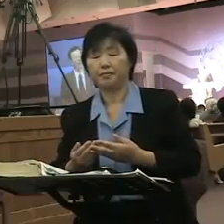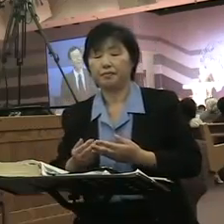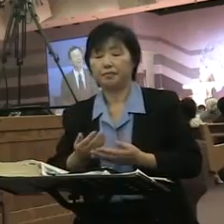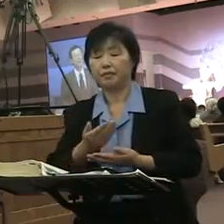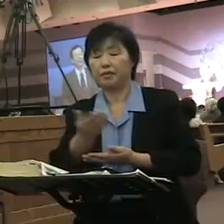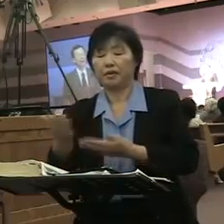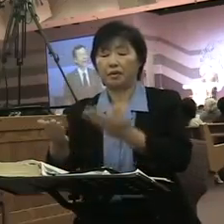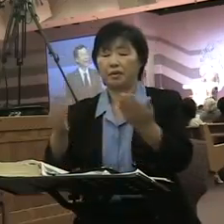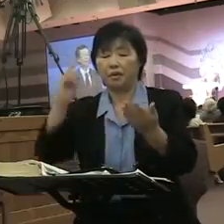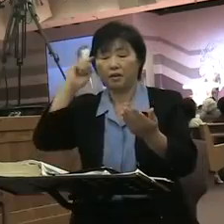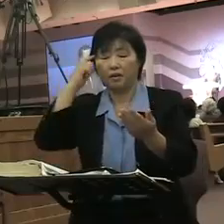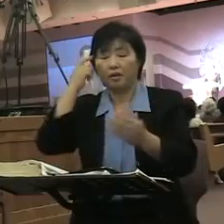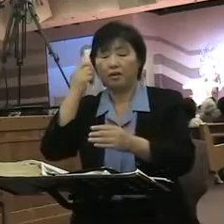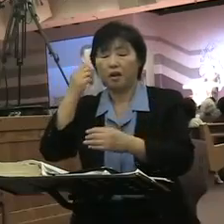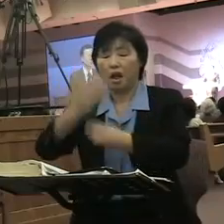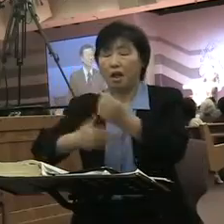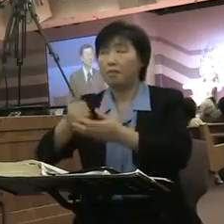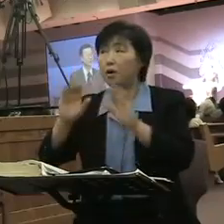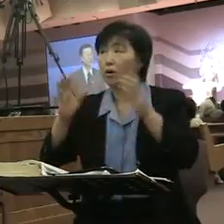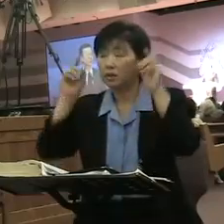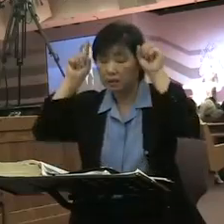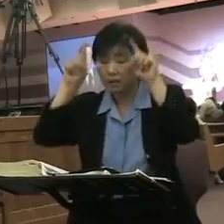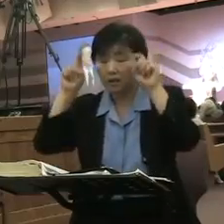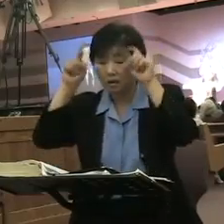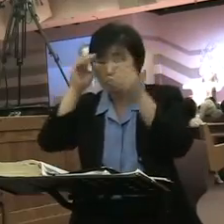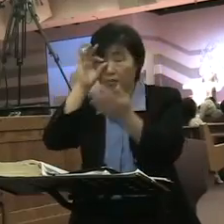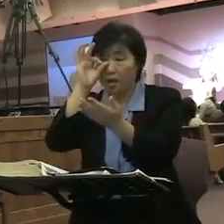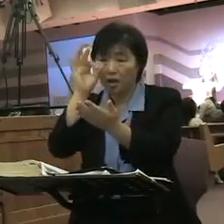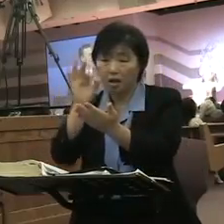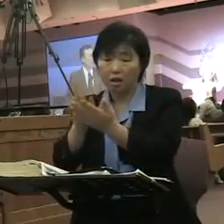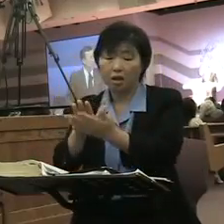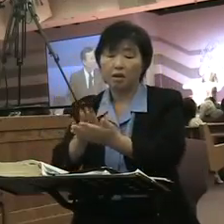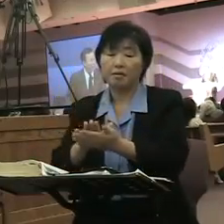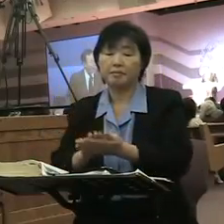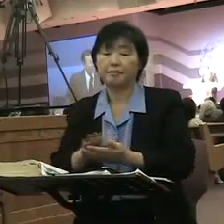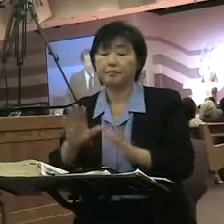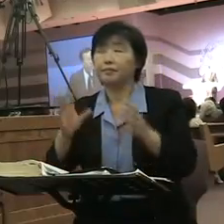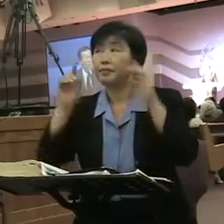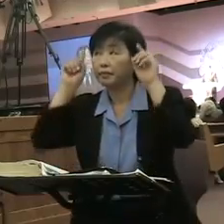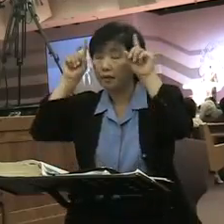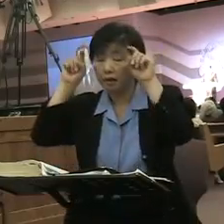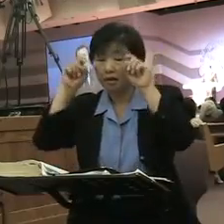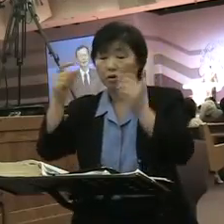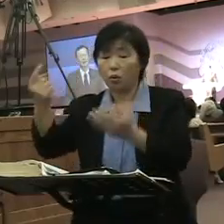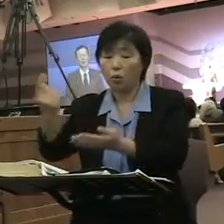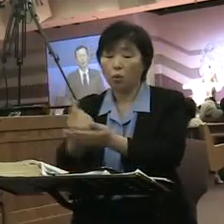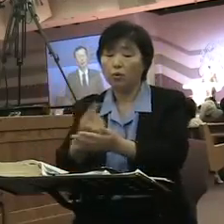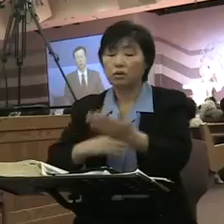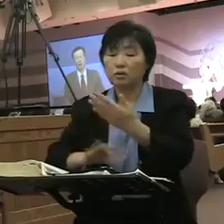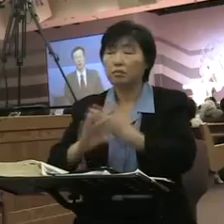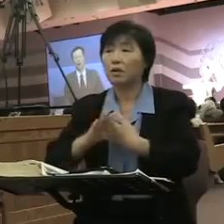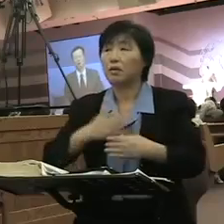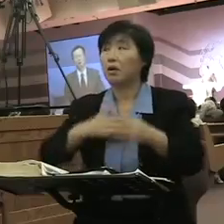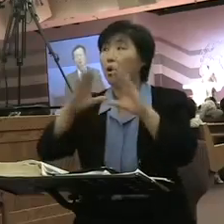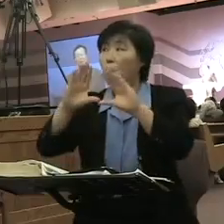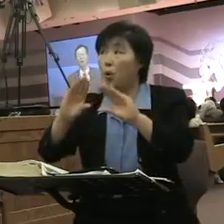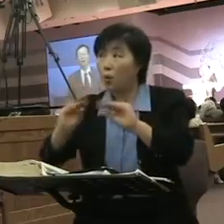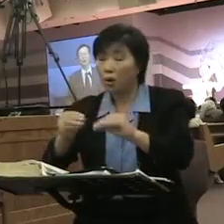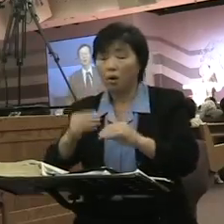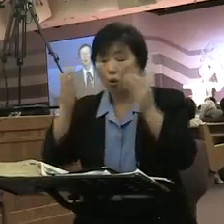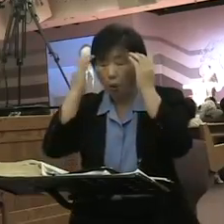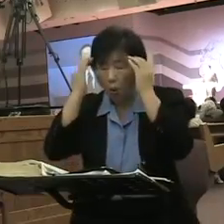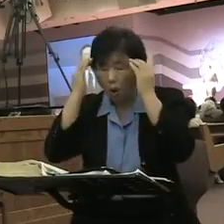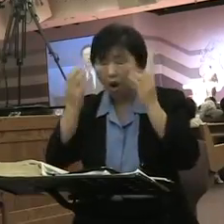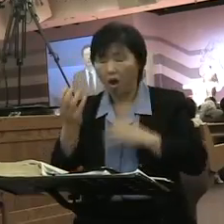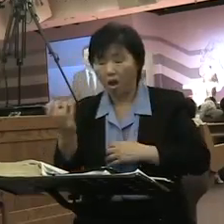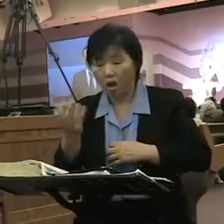그들이 기억하면서 하나님의 어린 양을 봤다는 것입니다. 그 어린 양이 오시면 내가 나음을 받겠구나. 이 모든 고난과 아픔과